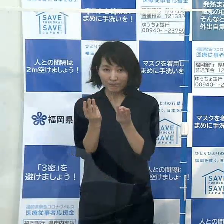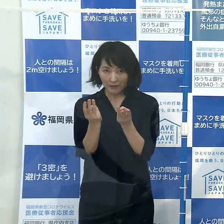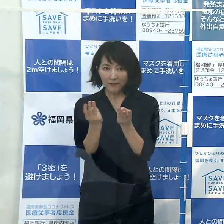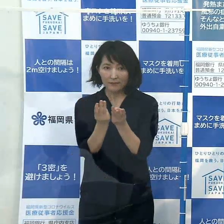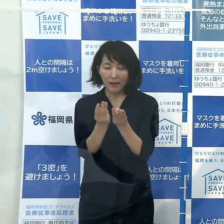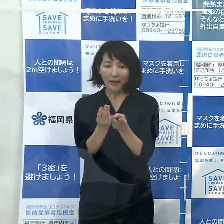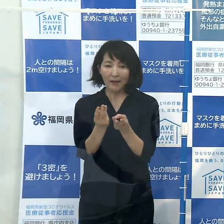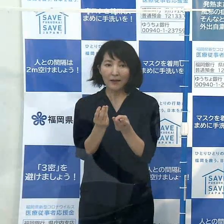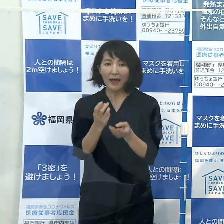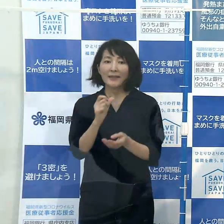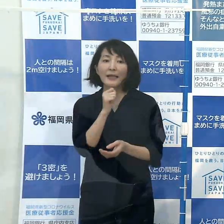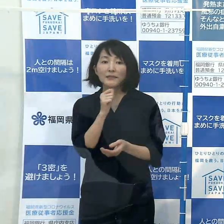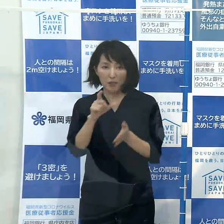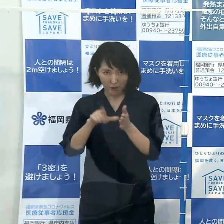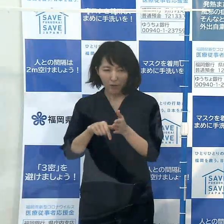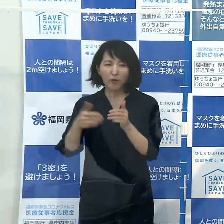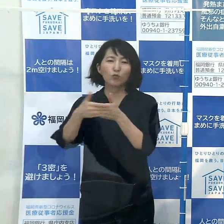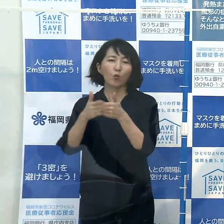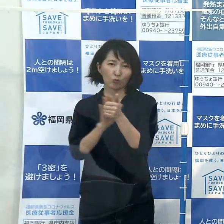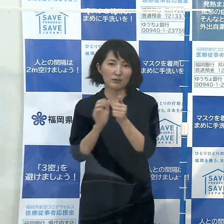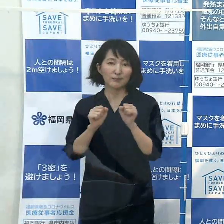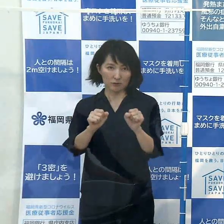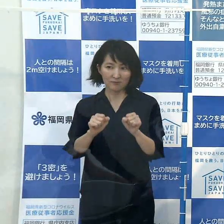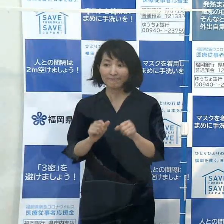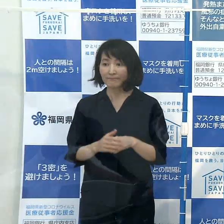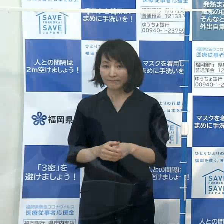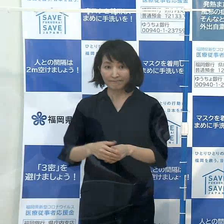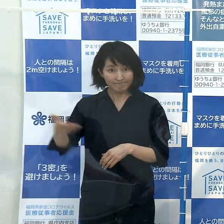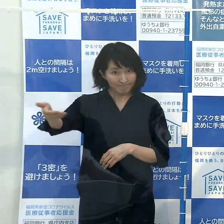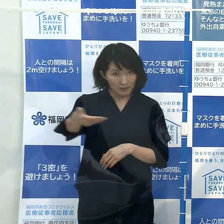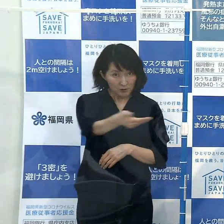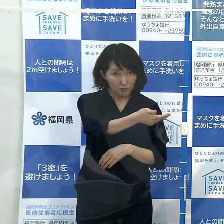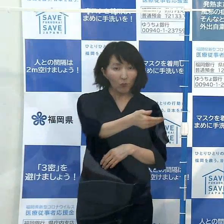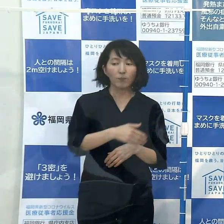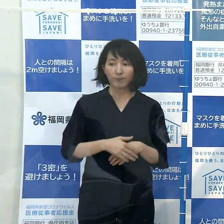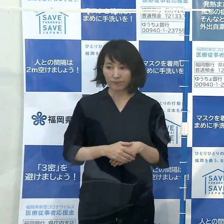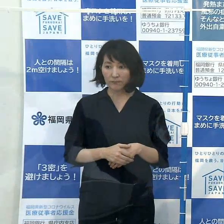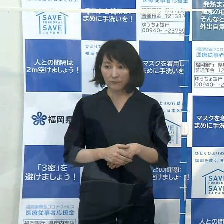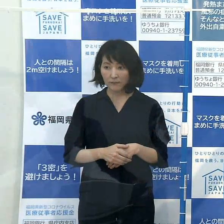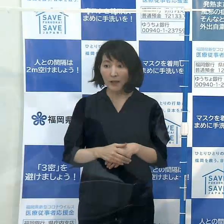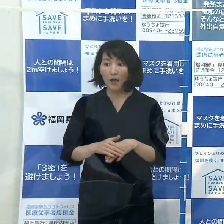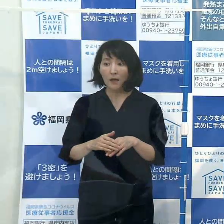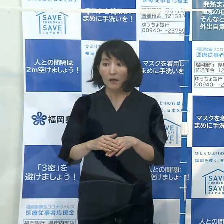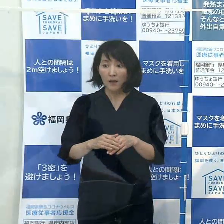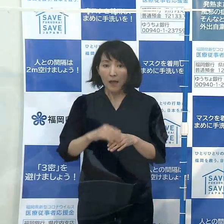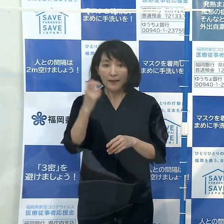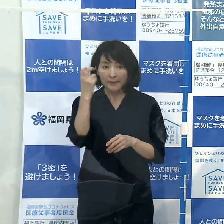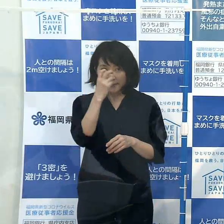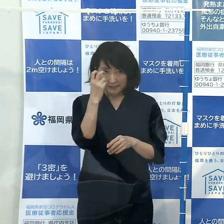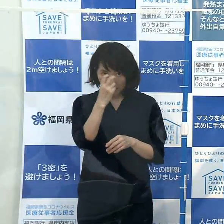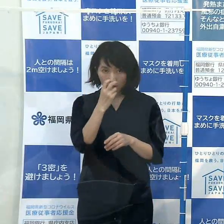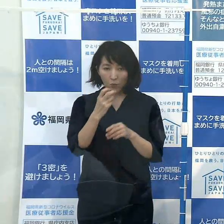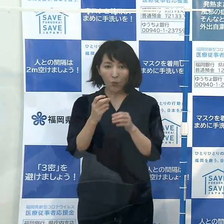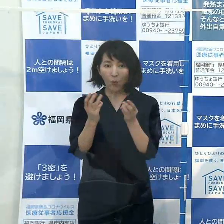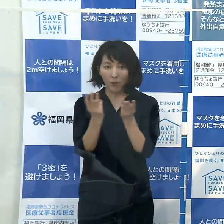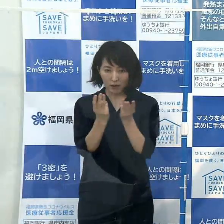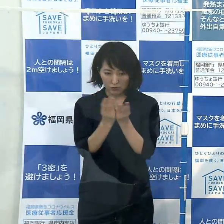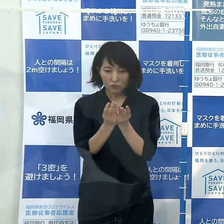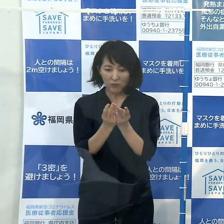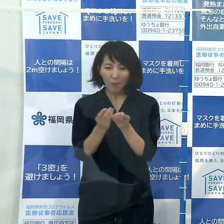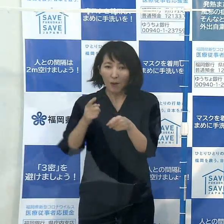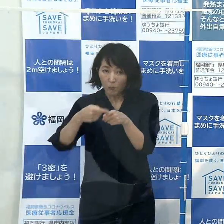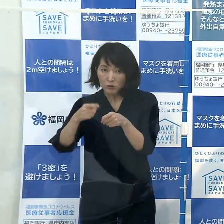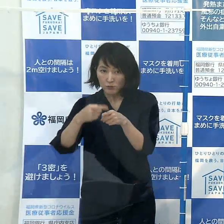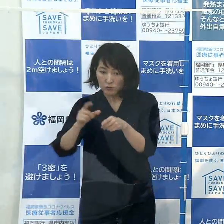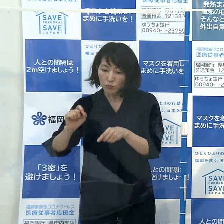と。 ずいぶんその段階的にでも増やしてきたと思いますけども、今の増え方というのはかなりやっぱり大き